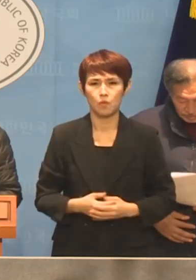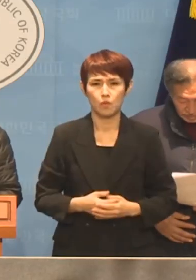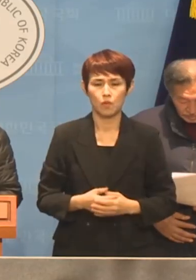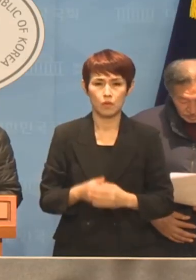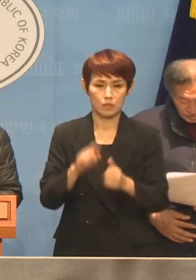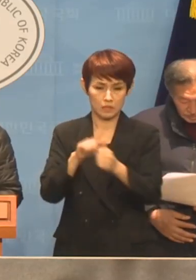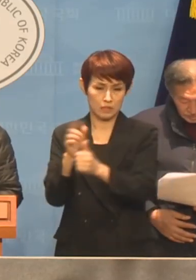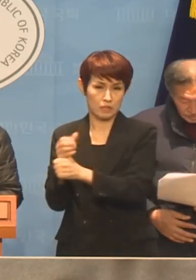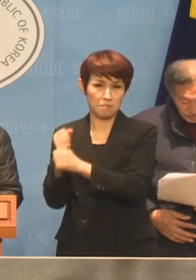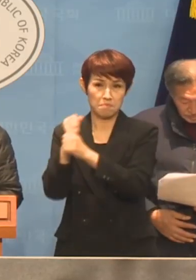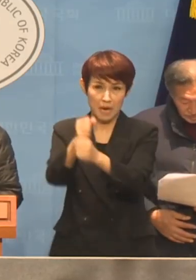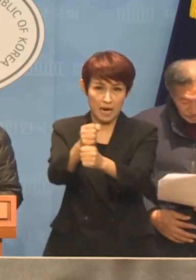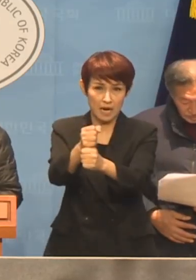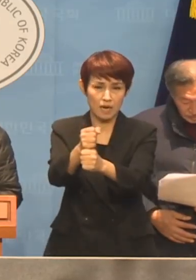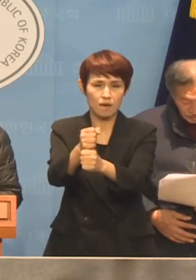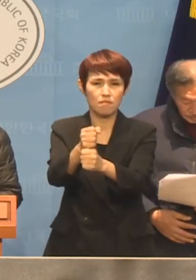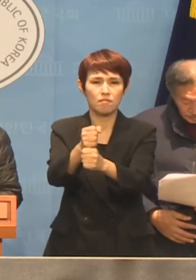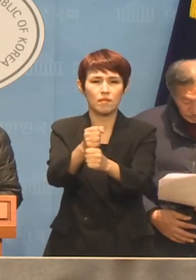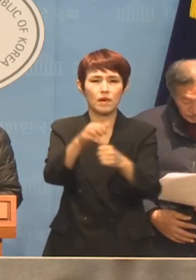연행되자 강남